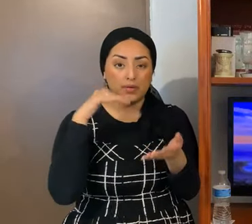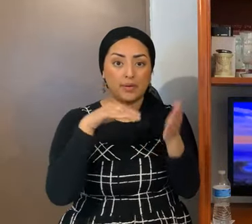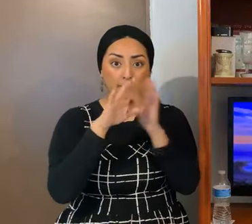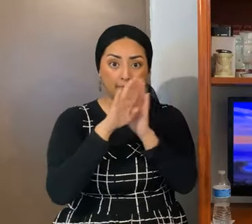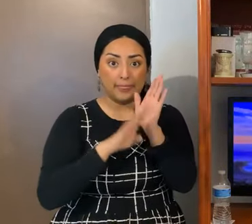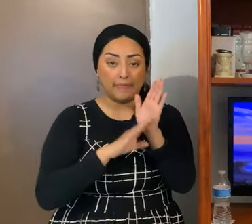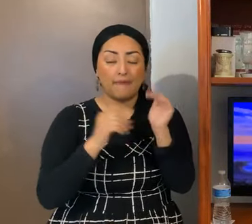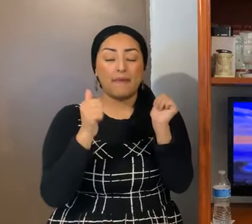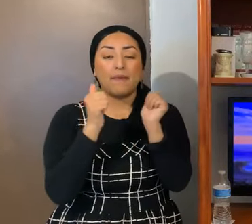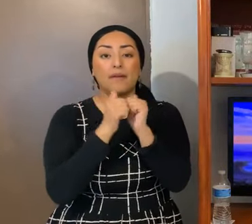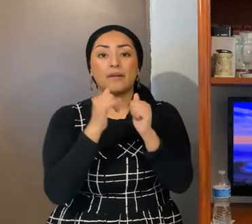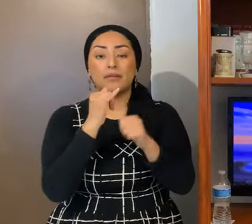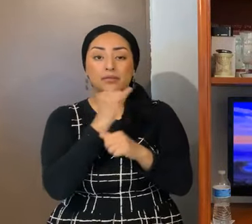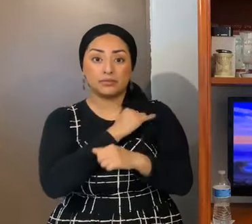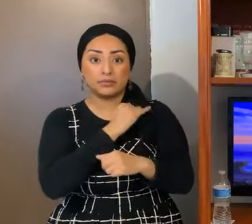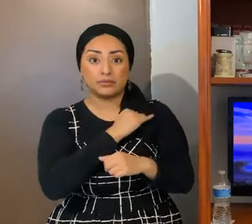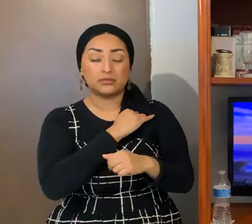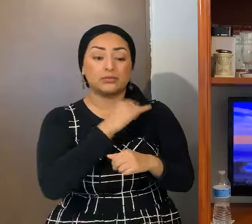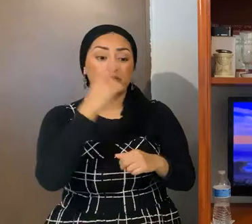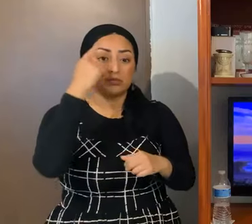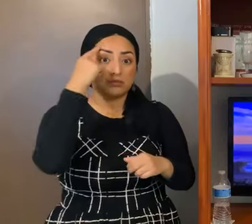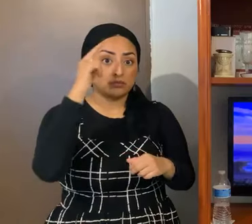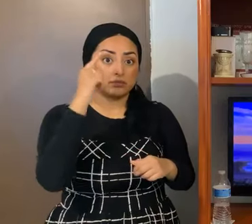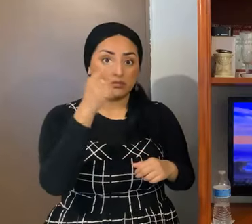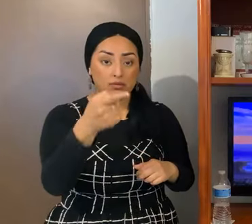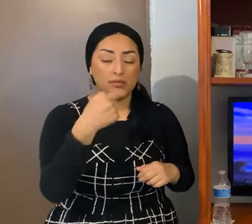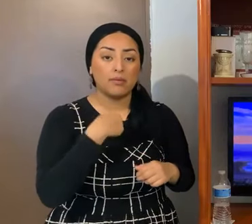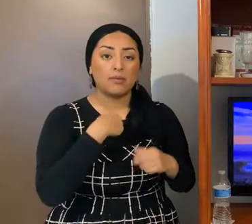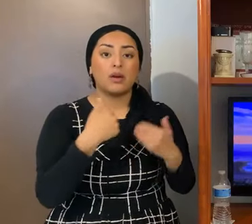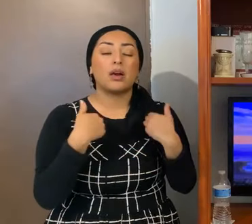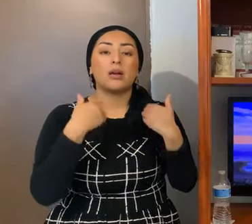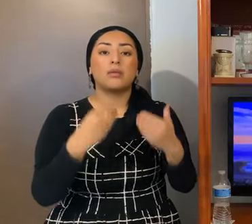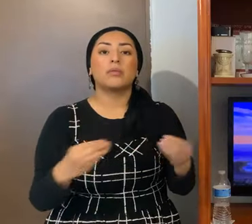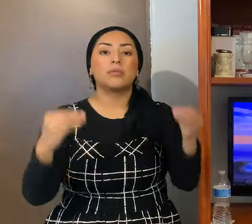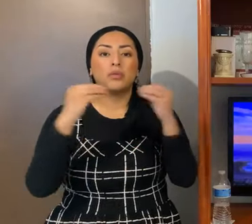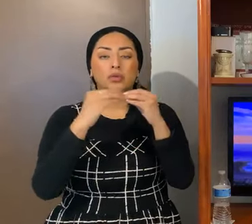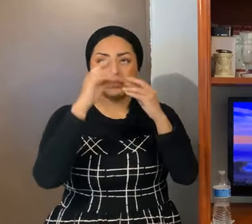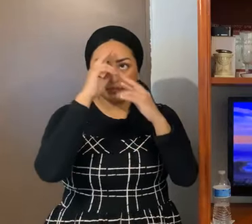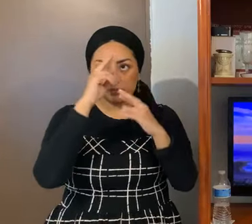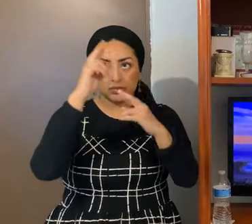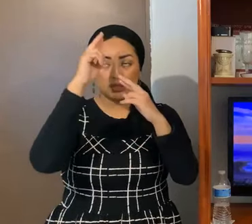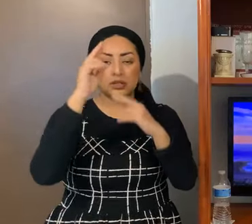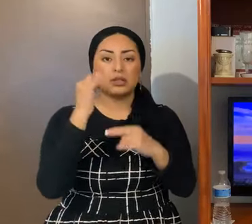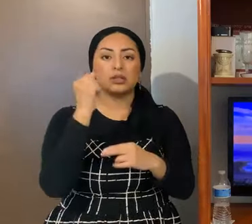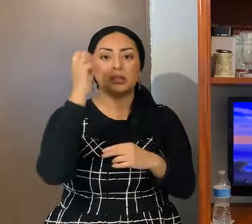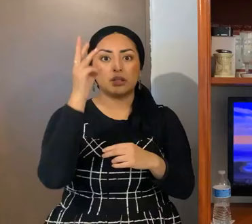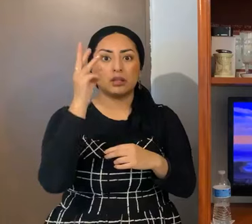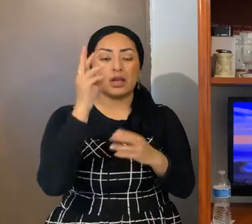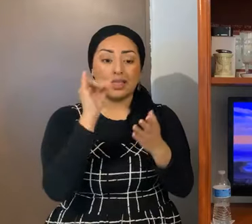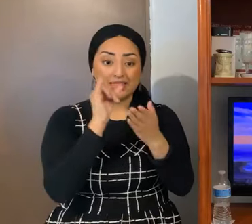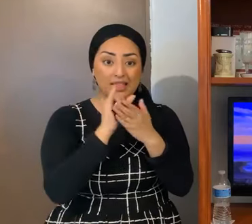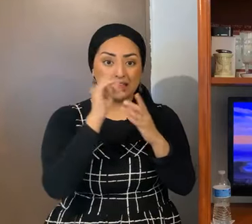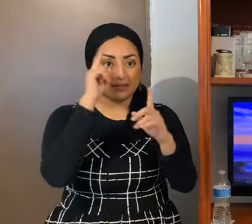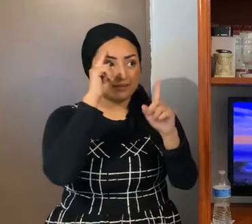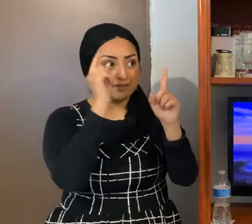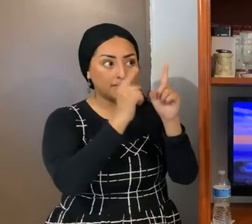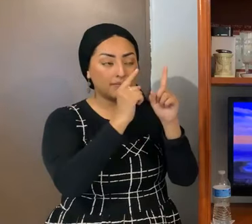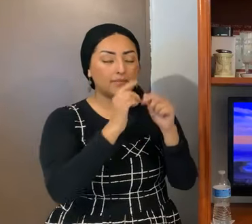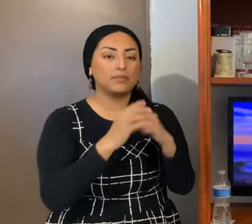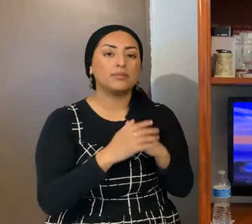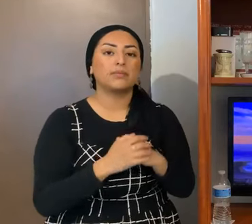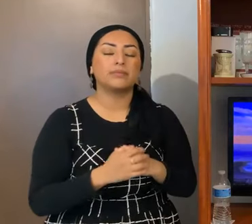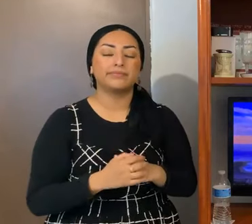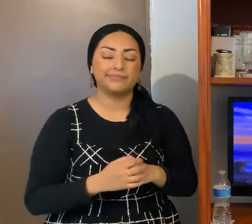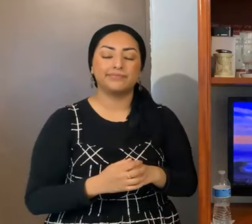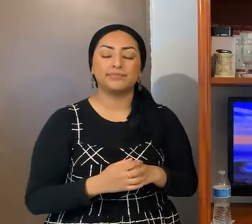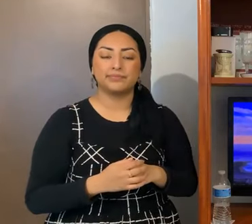escatología con nuestro amado Naví, es para que tengamos más temor de Yahshua. Esa es la finalidad.